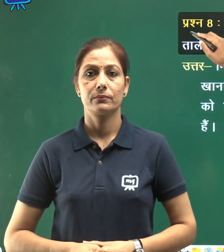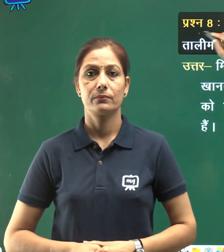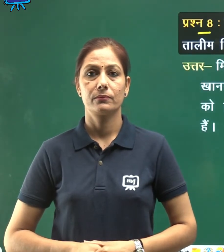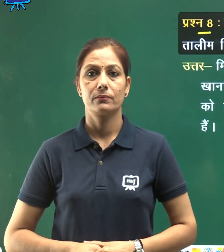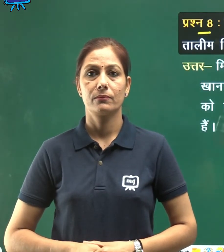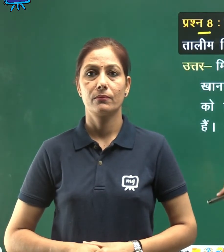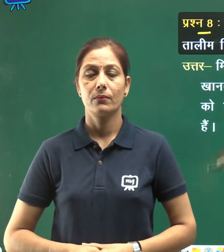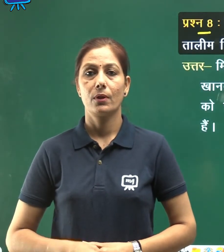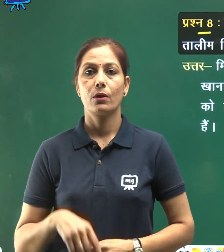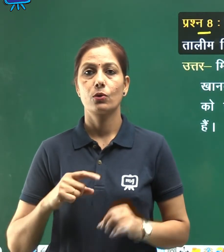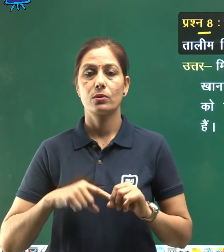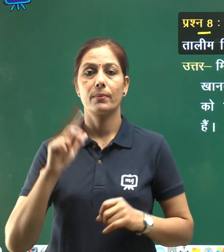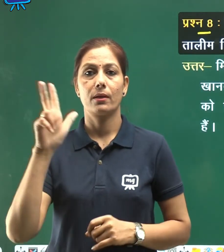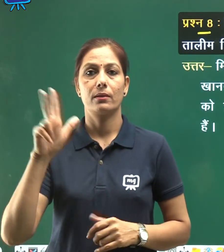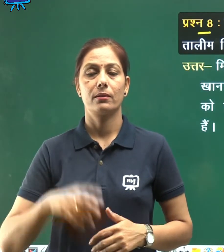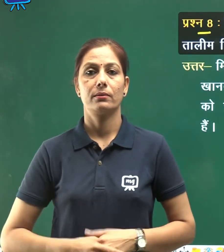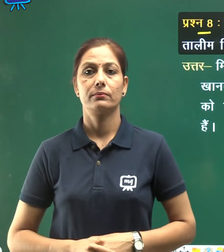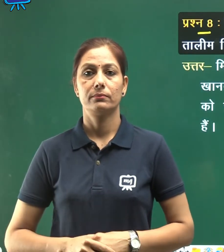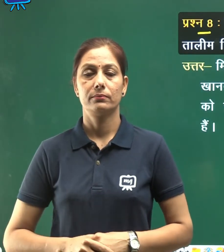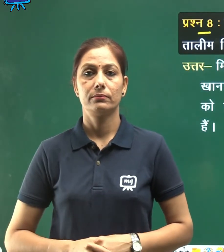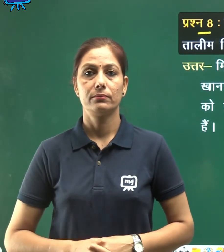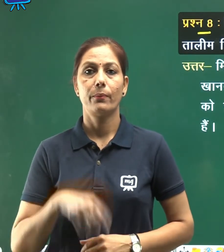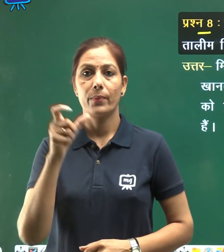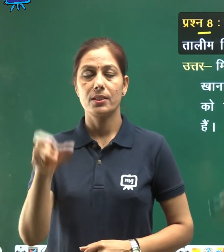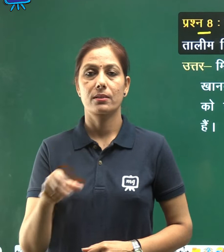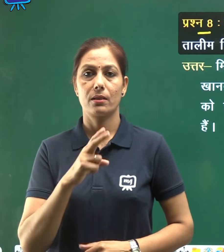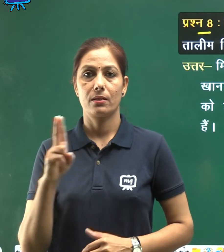प्रश्न 8, मियां नसीरुद्दीन